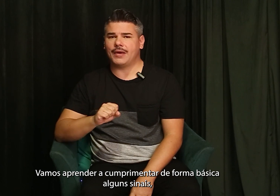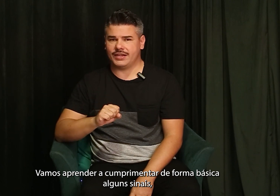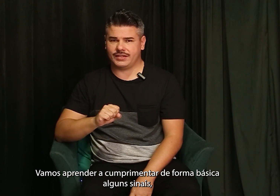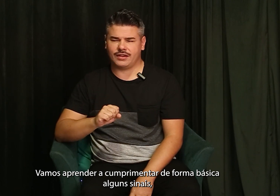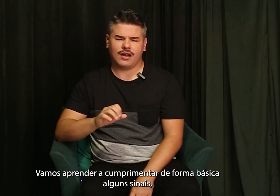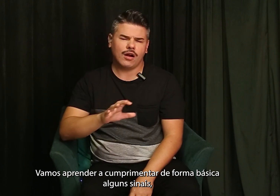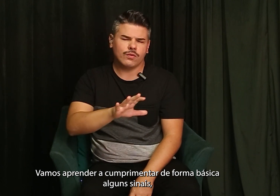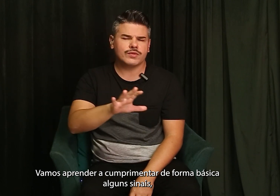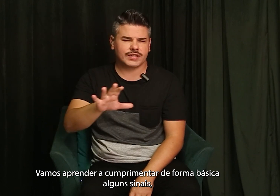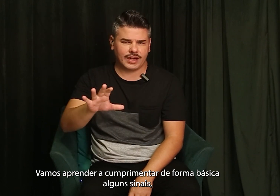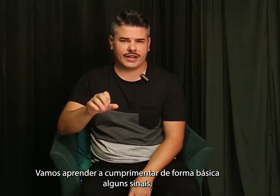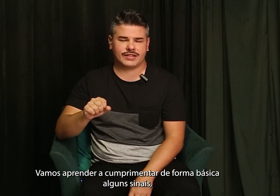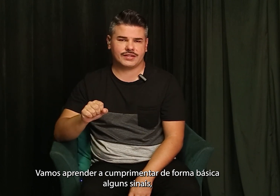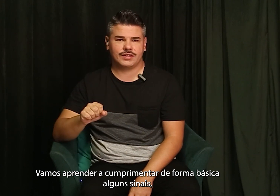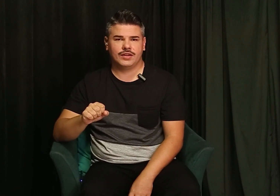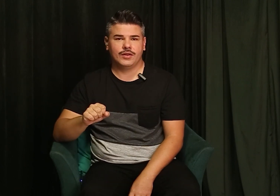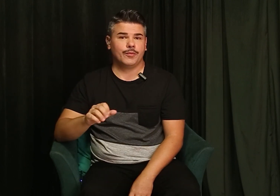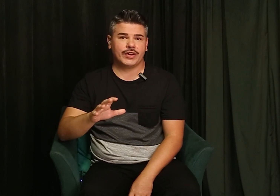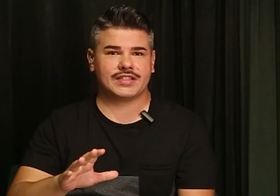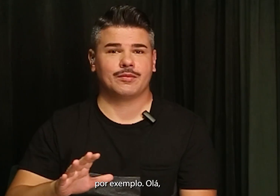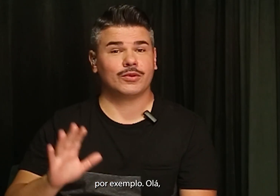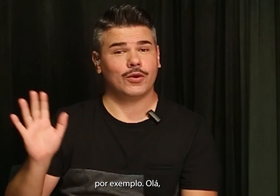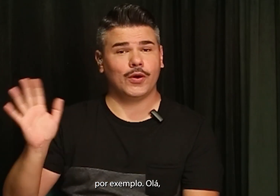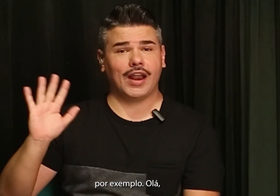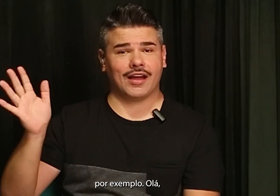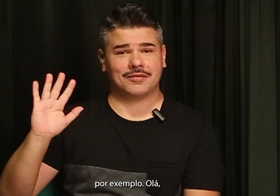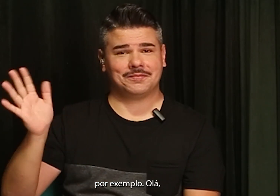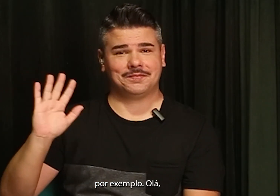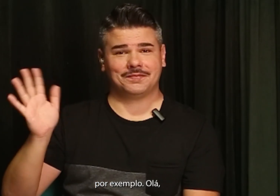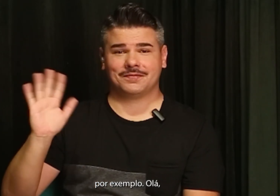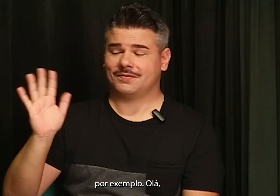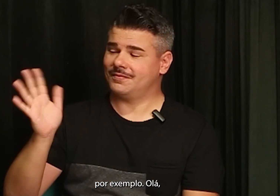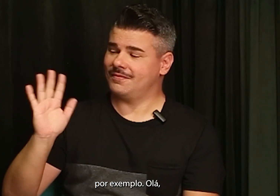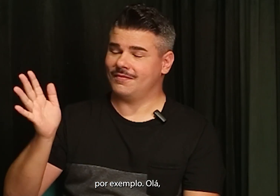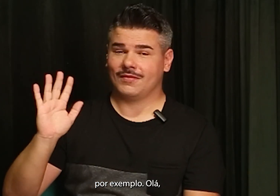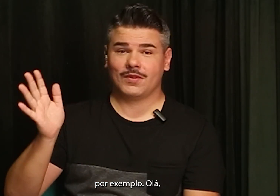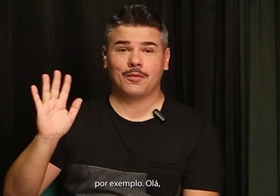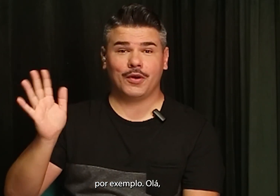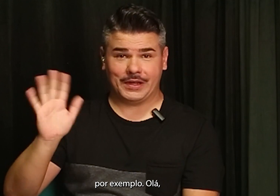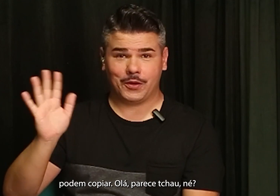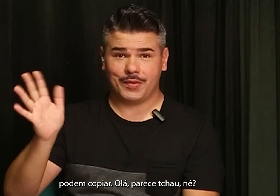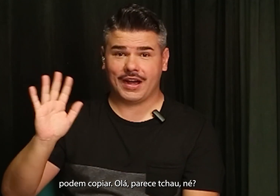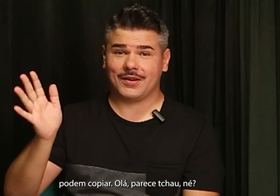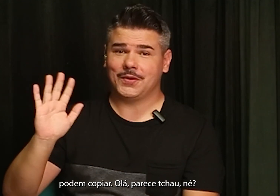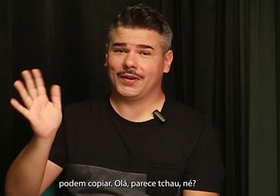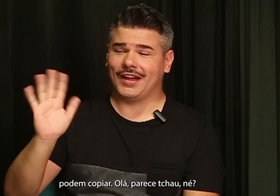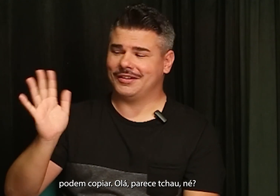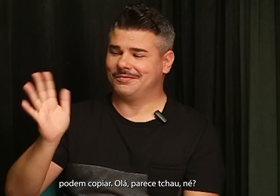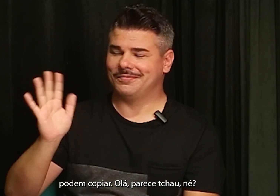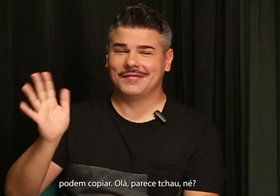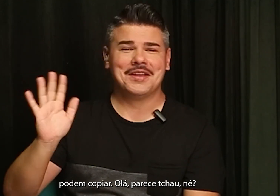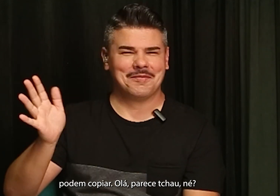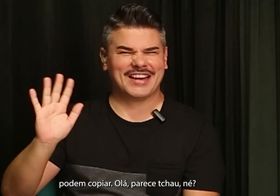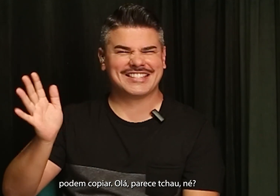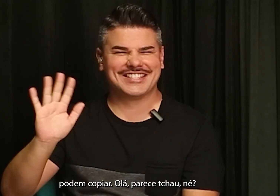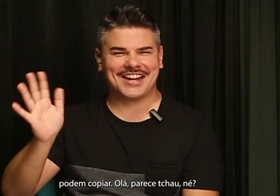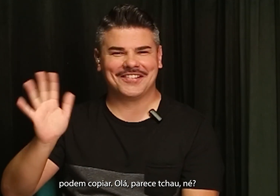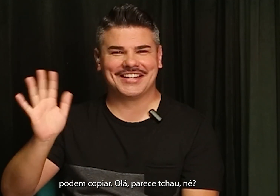forma básica, alguns sinais. Por exemplo, olá. Podem copiar. Olá. Parece tchau,